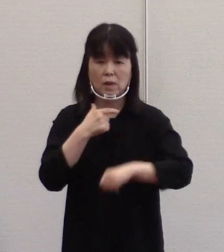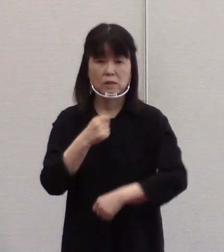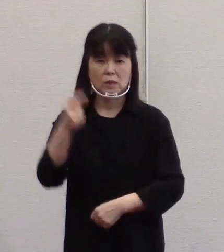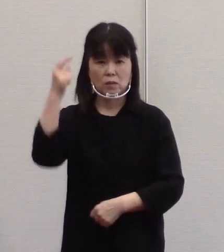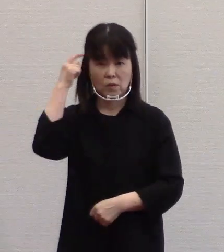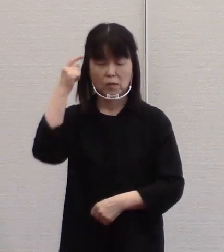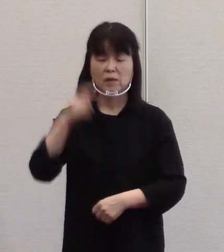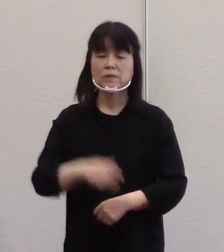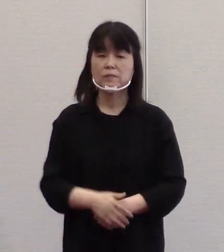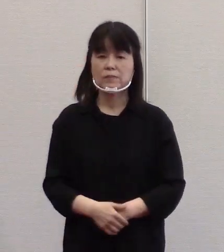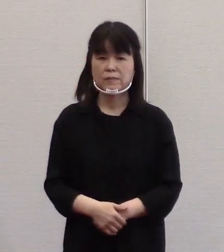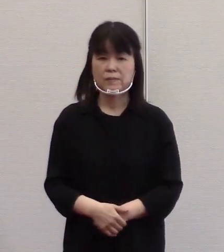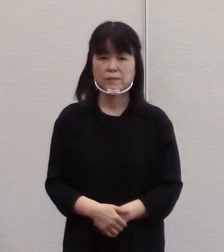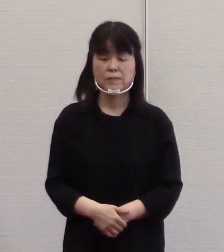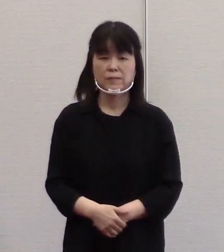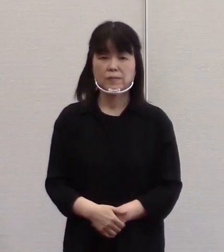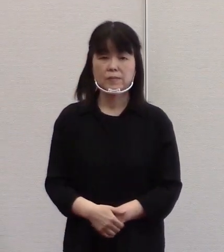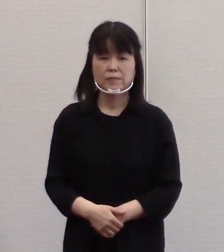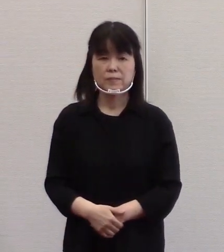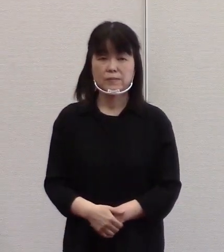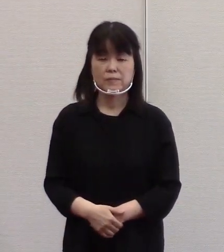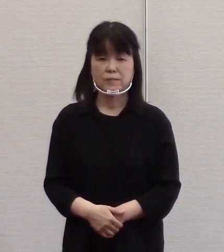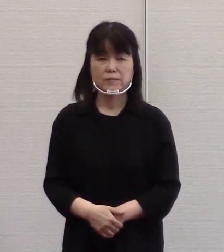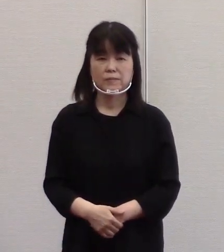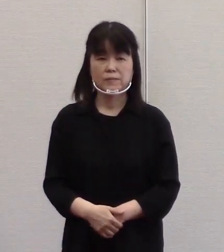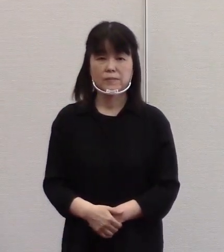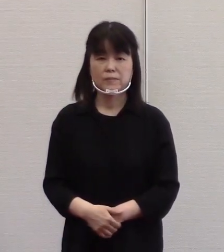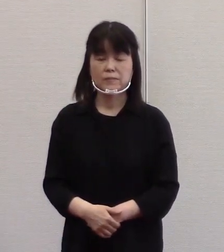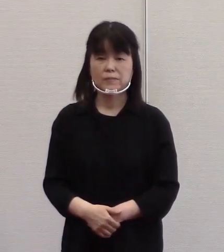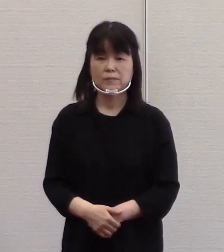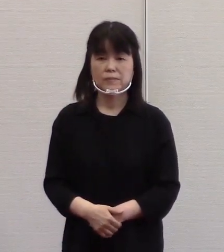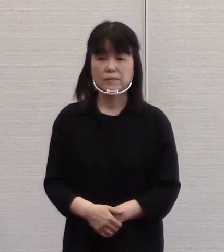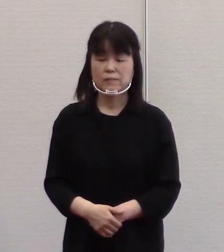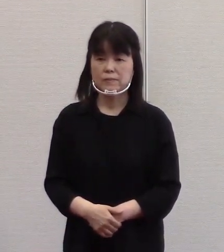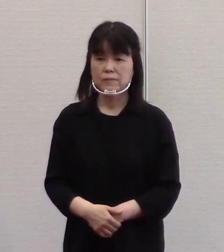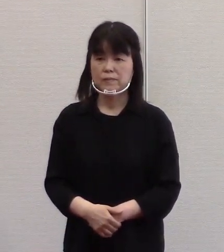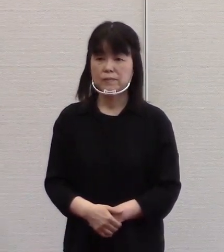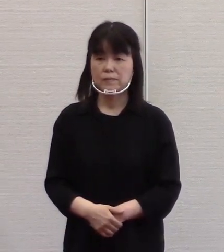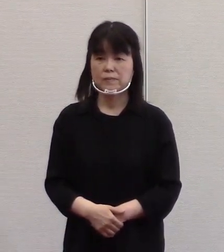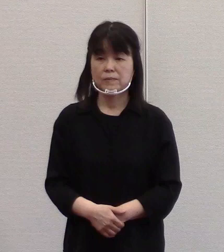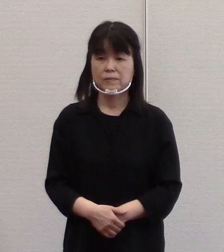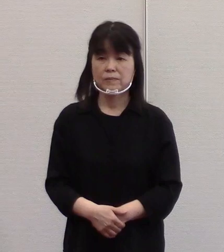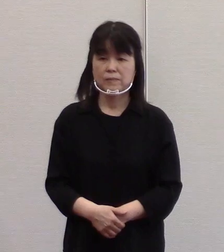が、どなたからでもどうぞ。